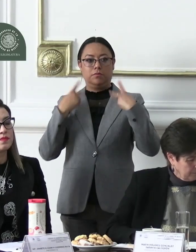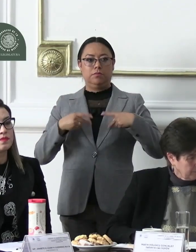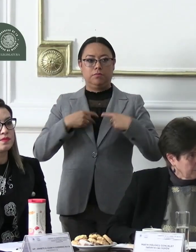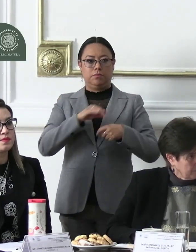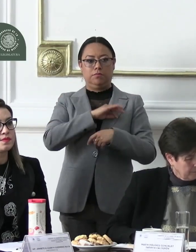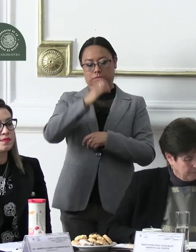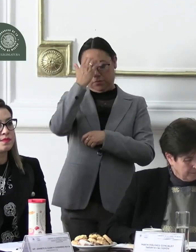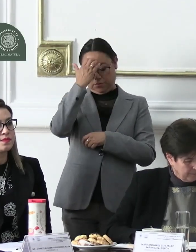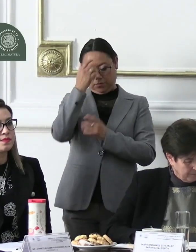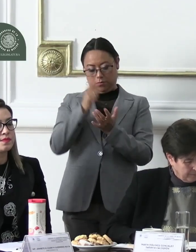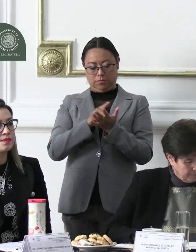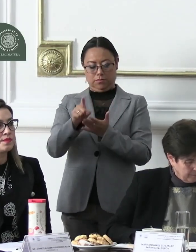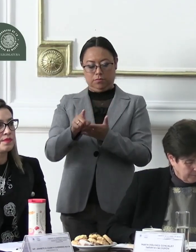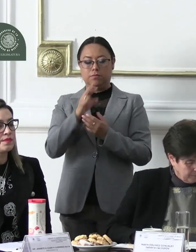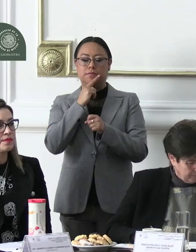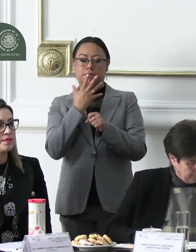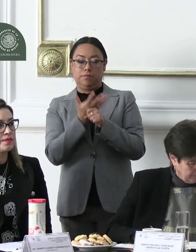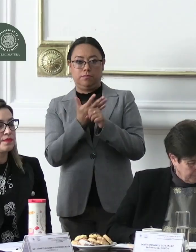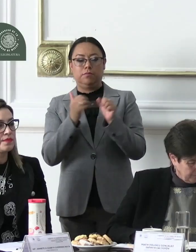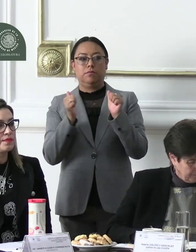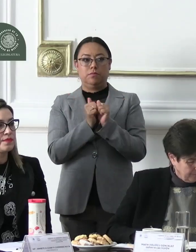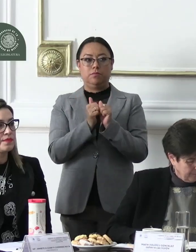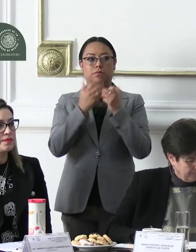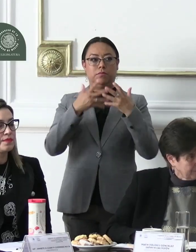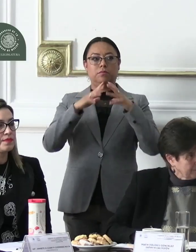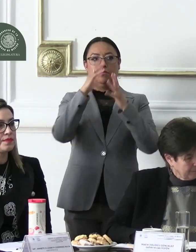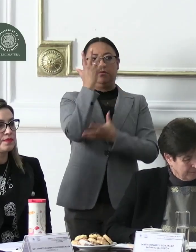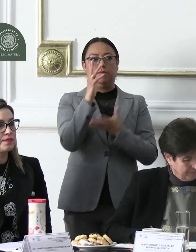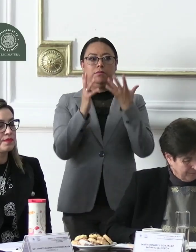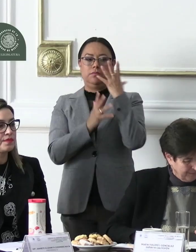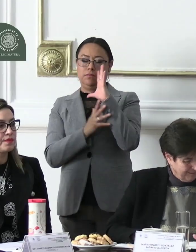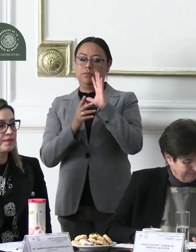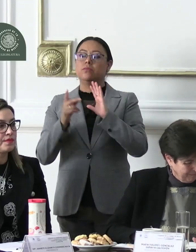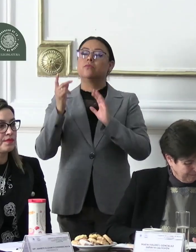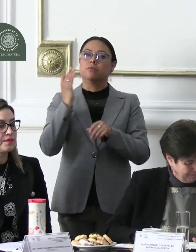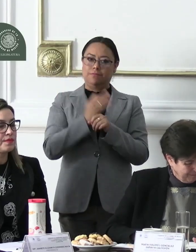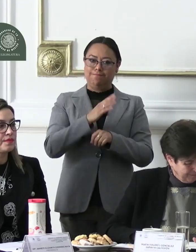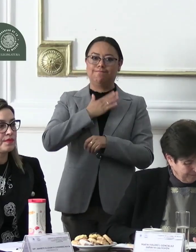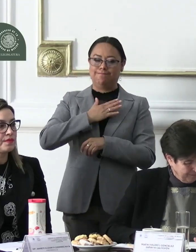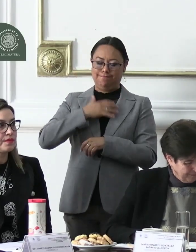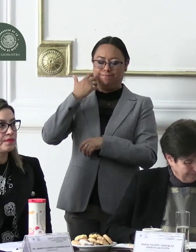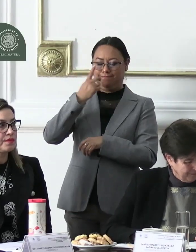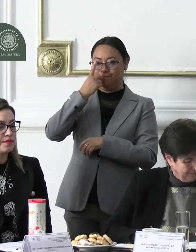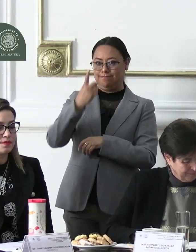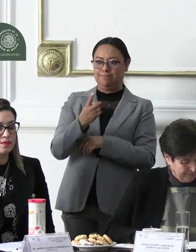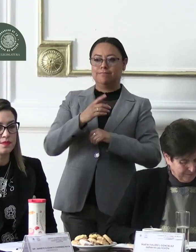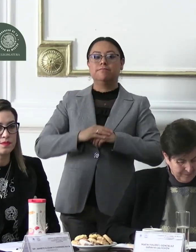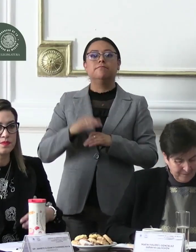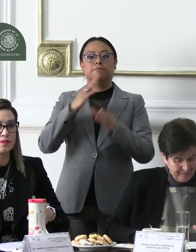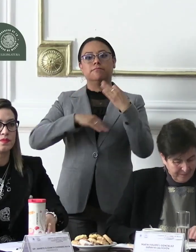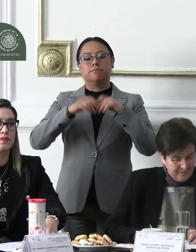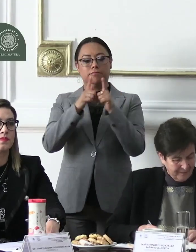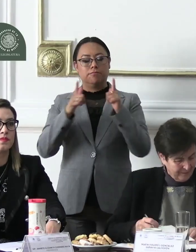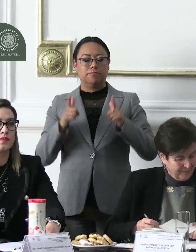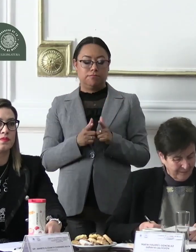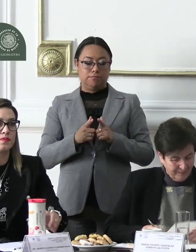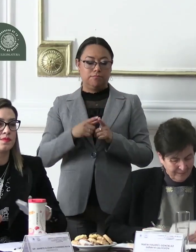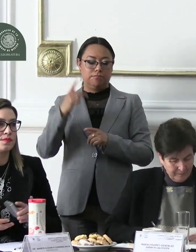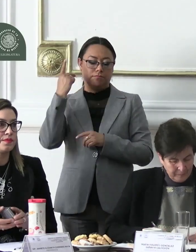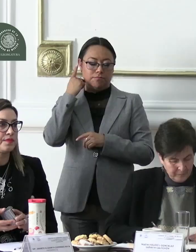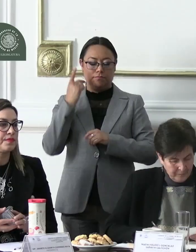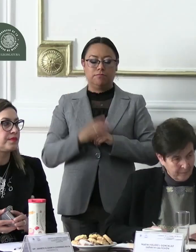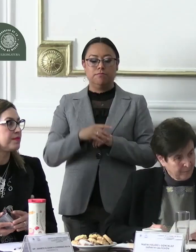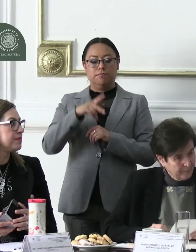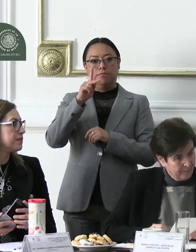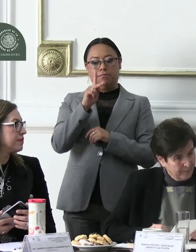sus responsabilidades con el medio ambiente? Le reitero la disposición de las y los diputados del Partido Verde Ecologista